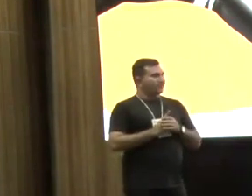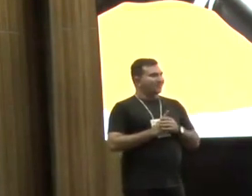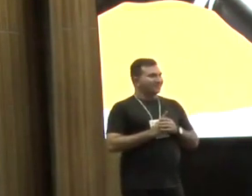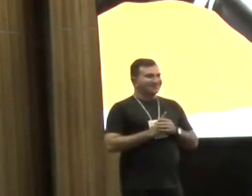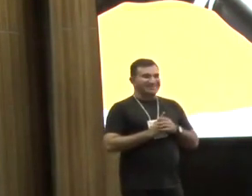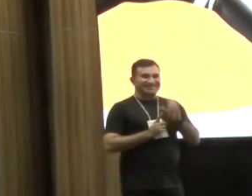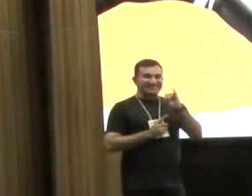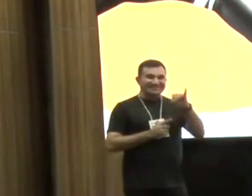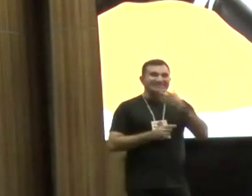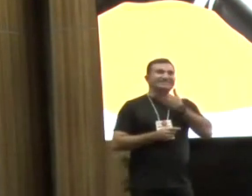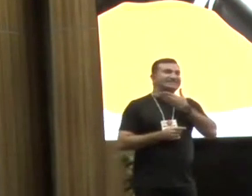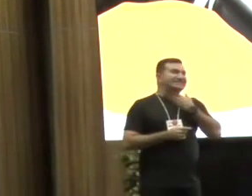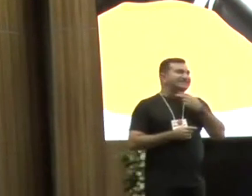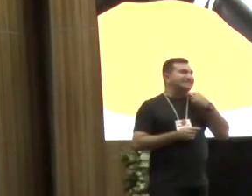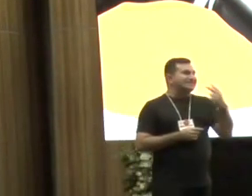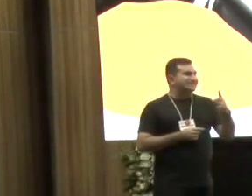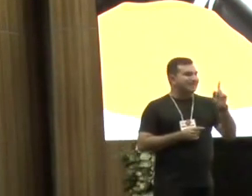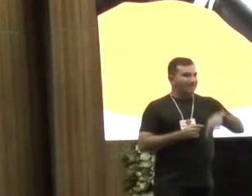Gaguejou, é